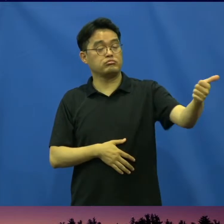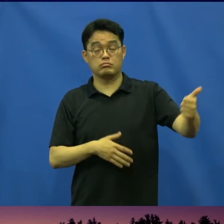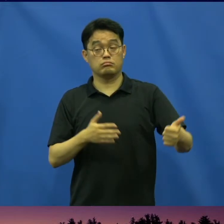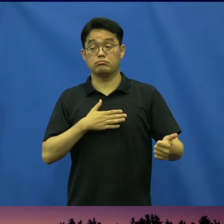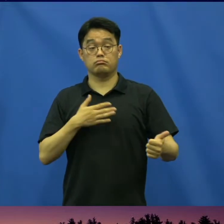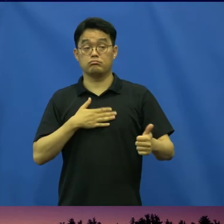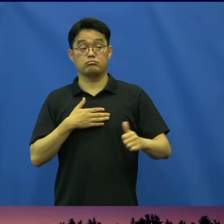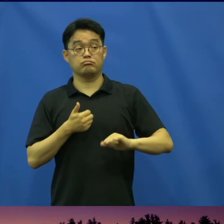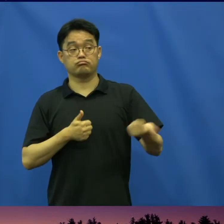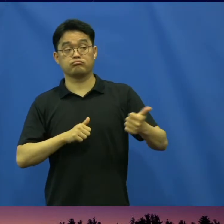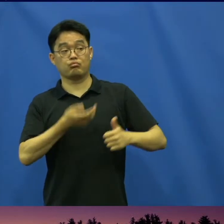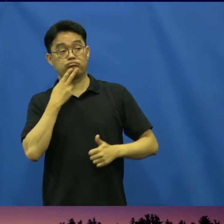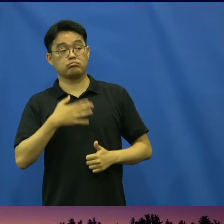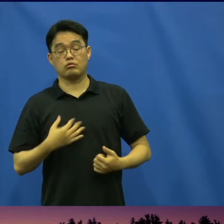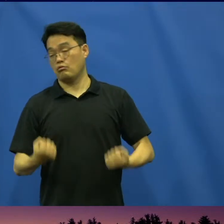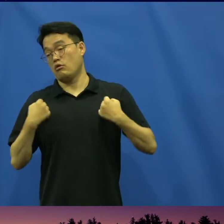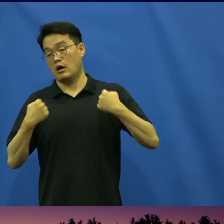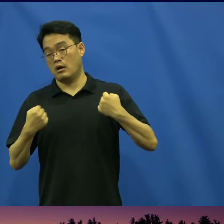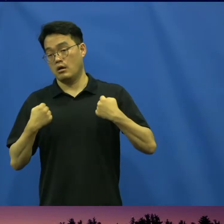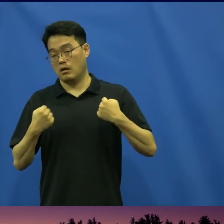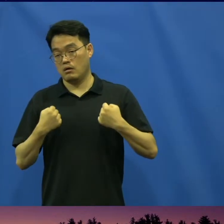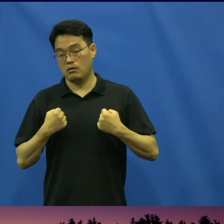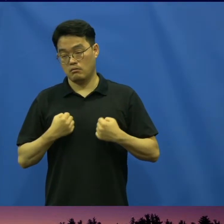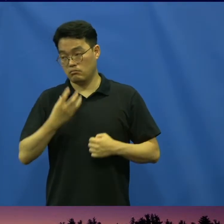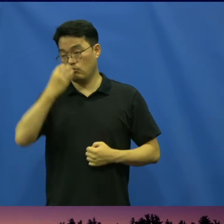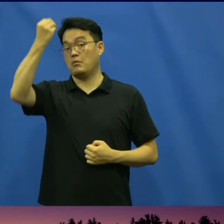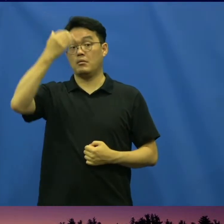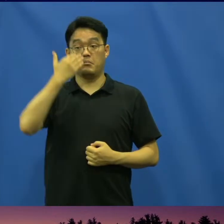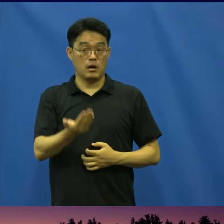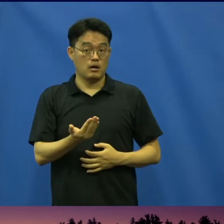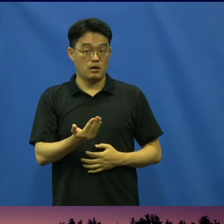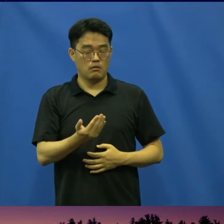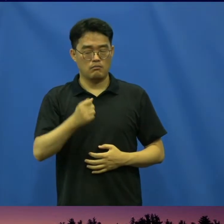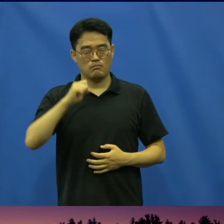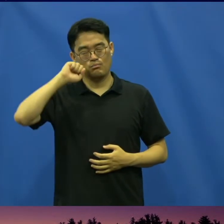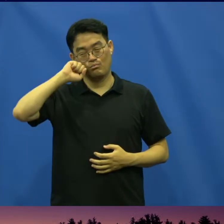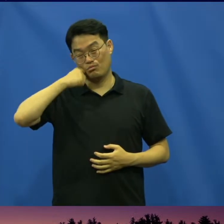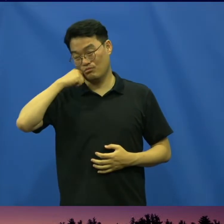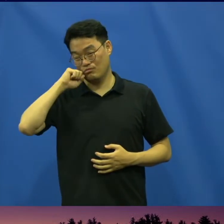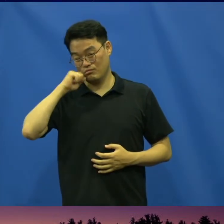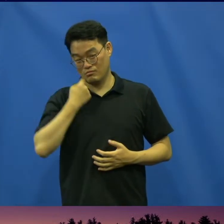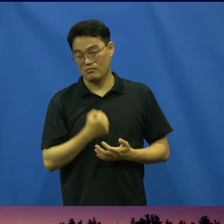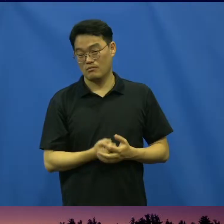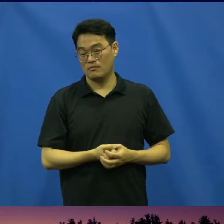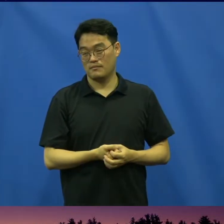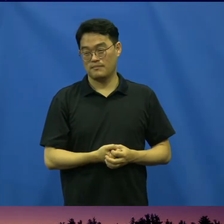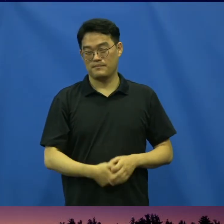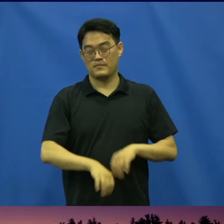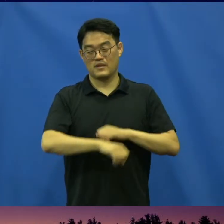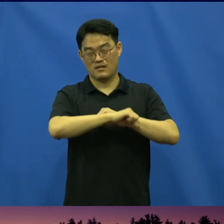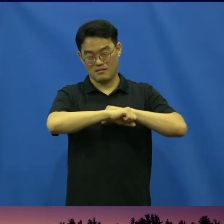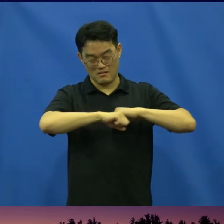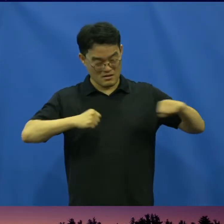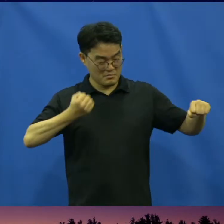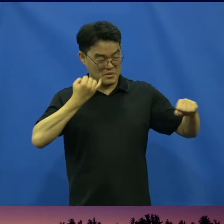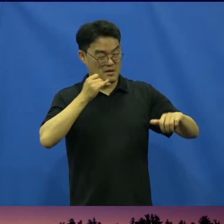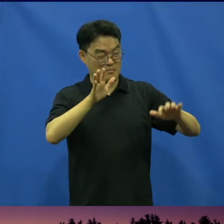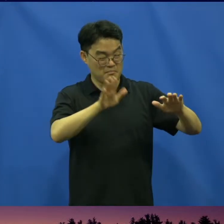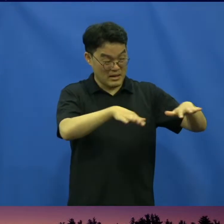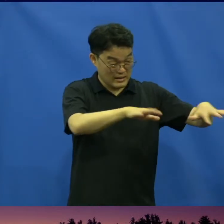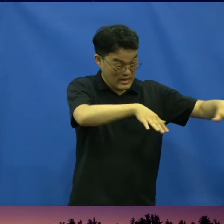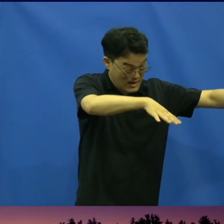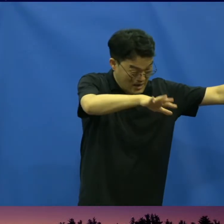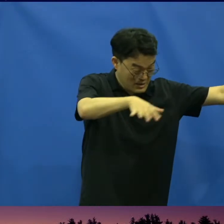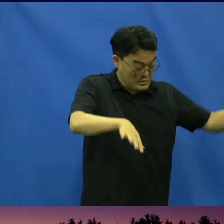그 올무는요. 그 넓은 바다에 그 많은 고기가 그 조그마한 그 물에 갇힌다는 것은 그게